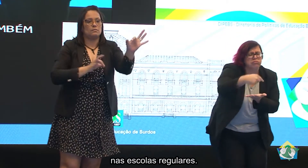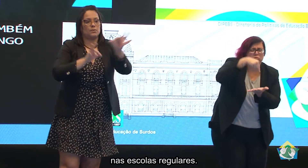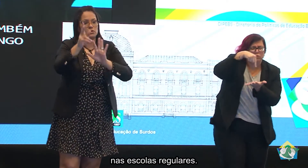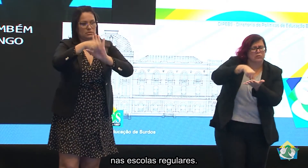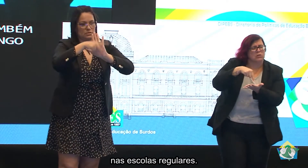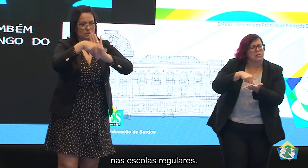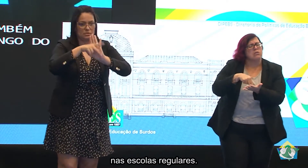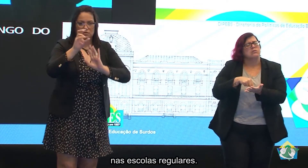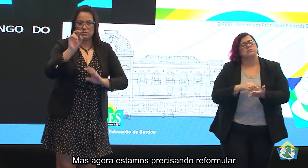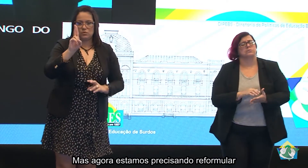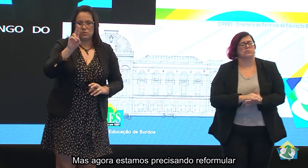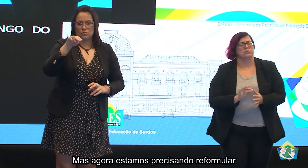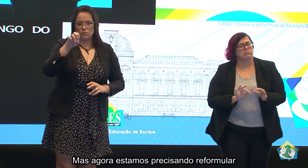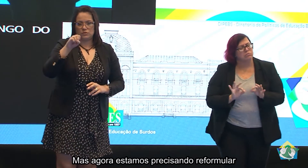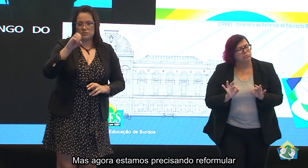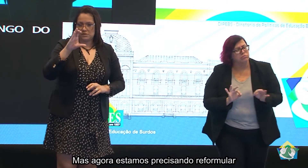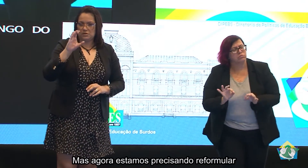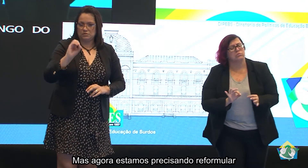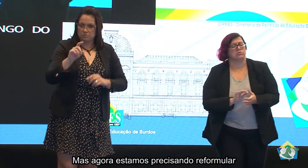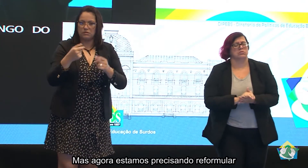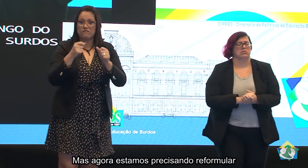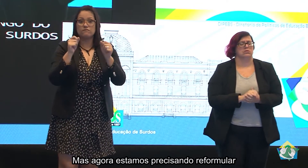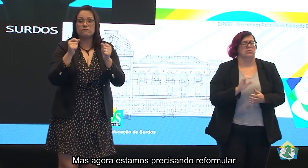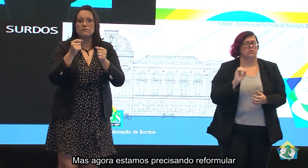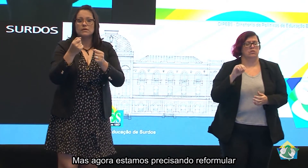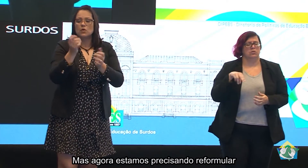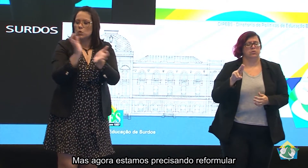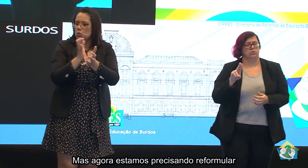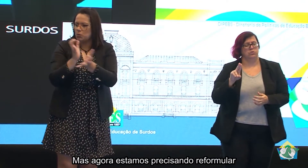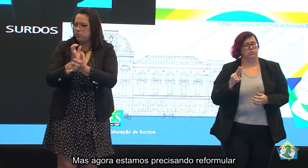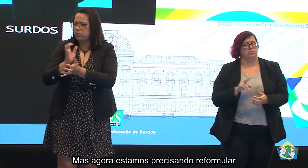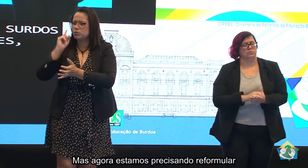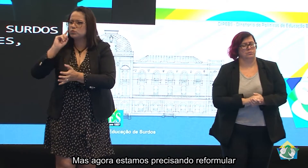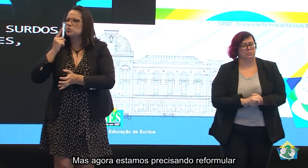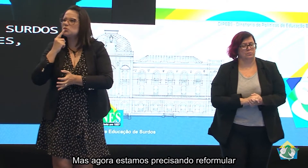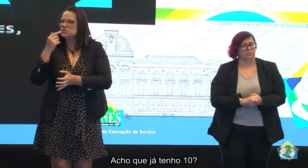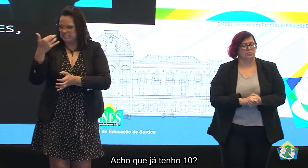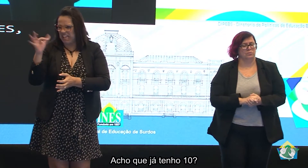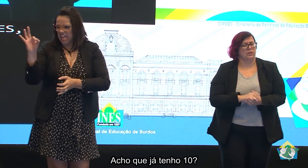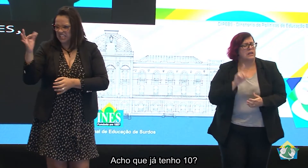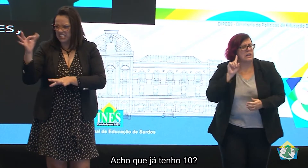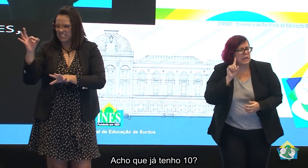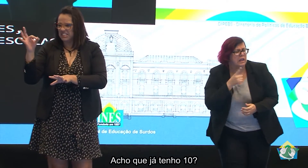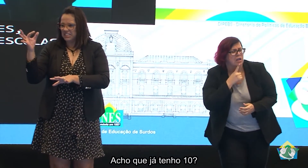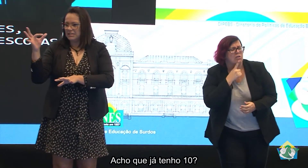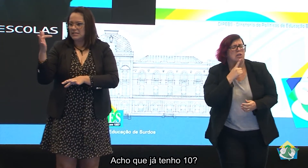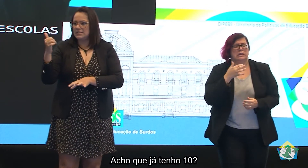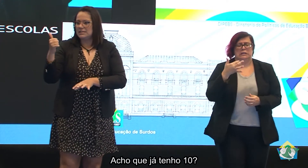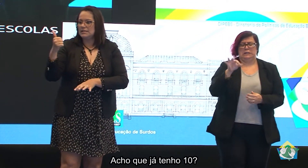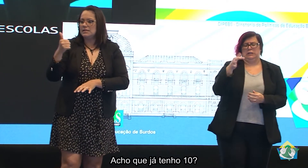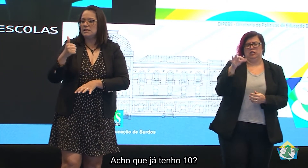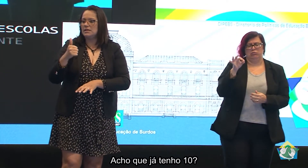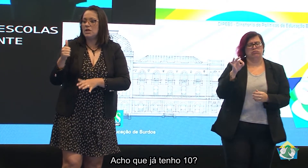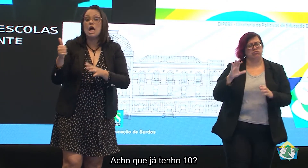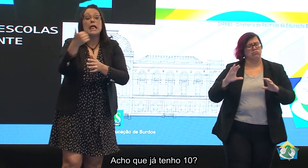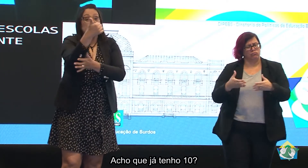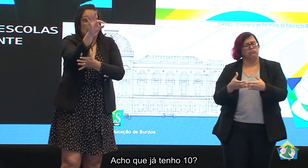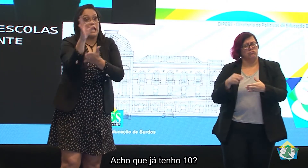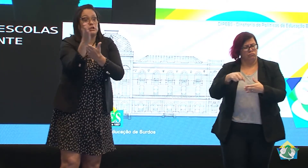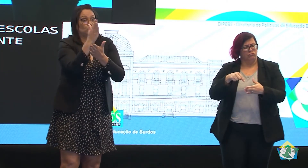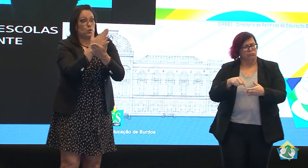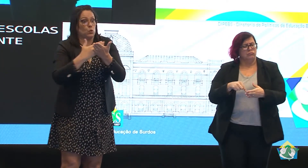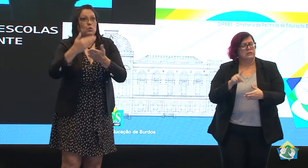escolas regulares, mas agora a gente está precisando reformular, acho que já tem